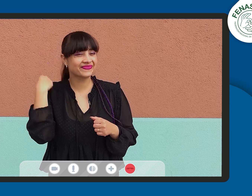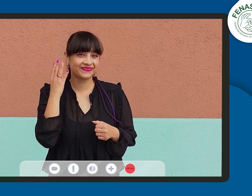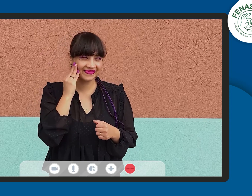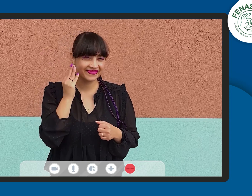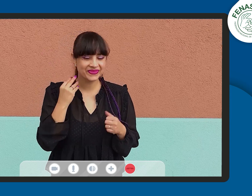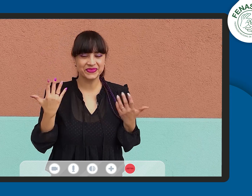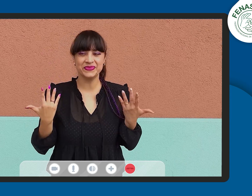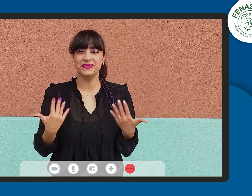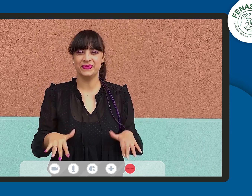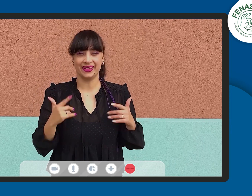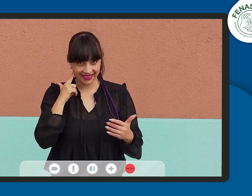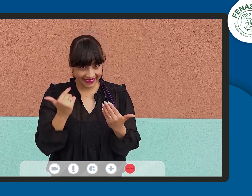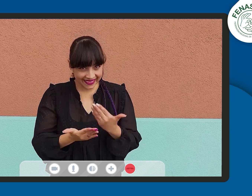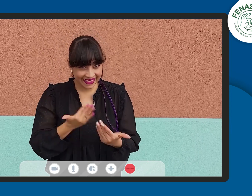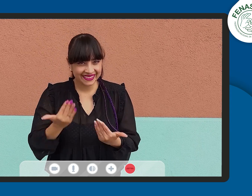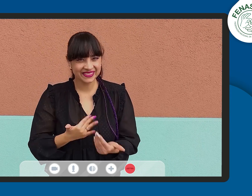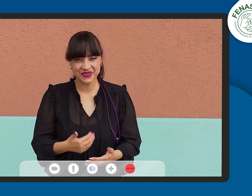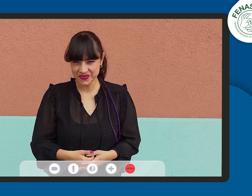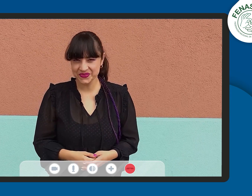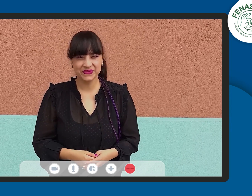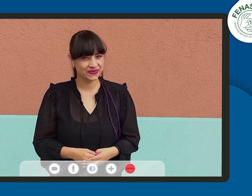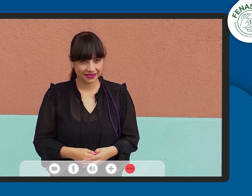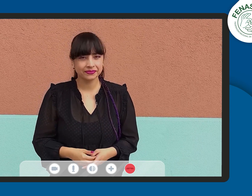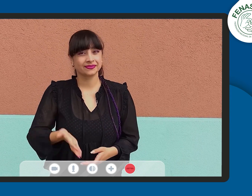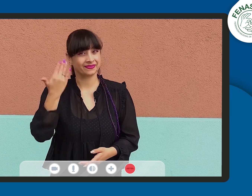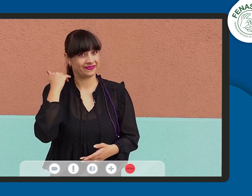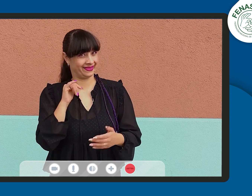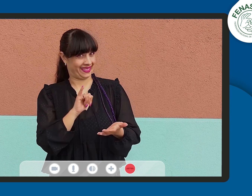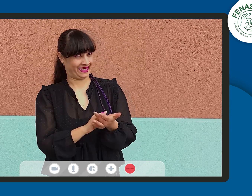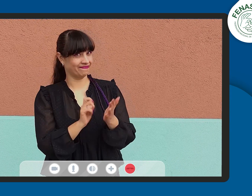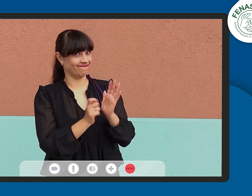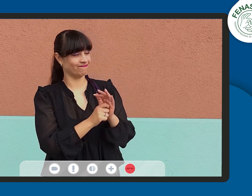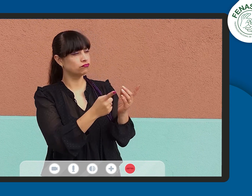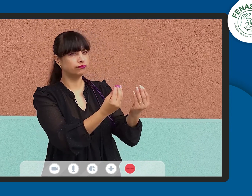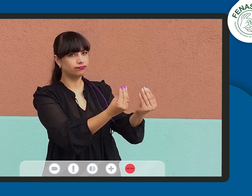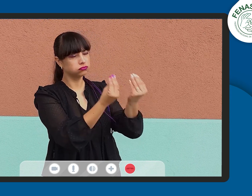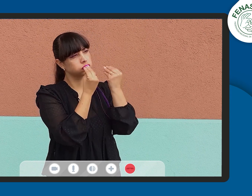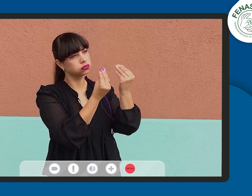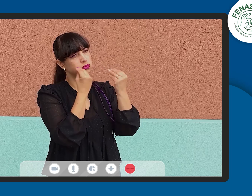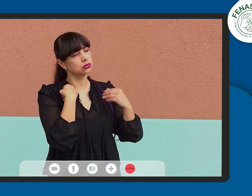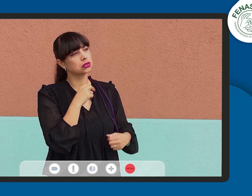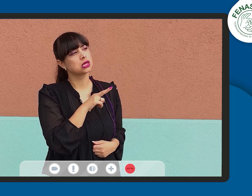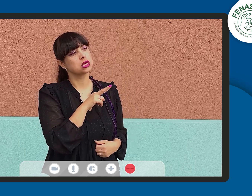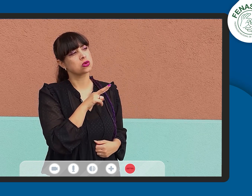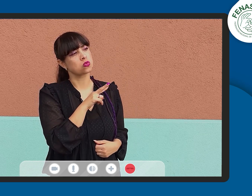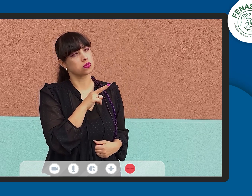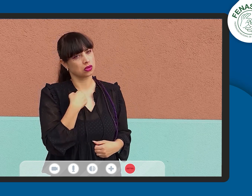Sí, recuerdo mi primera experiencia y la verdad no fue fácil. Precisamente luego de haber recibido la